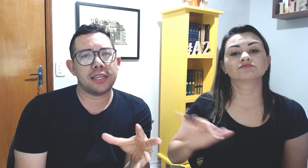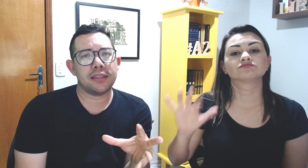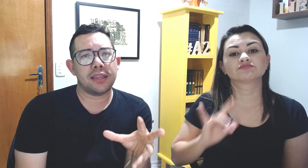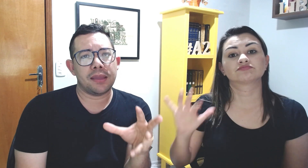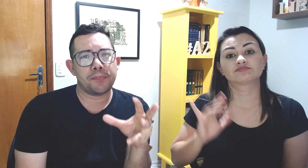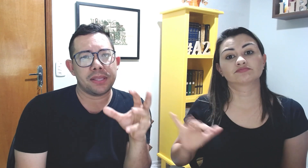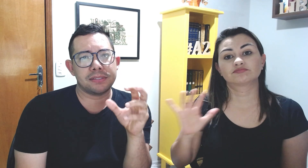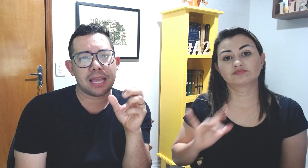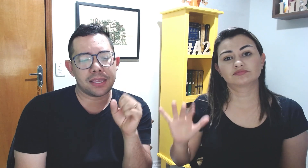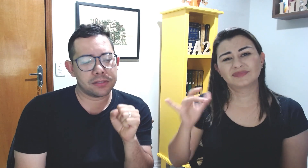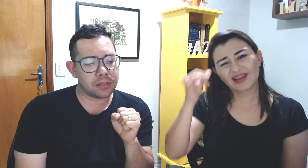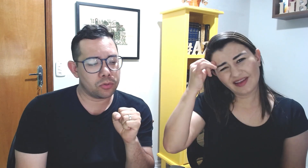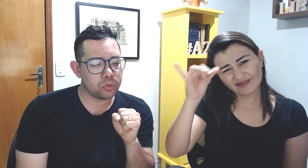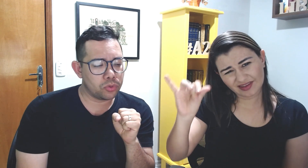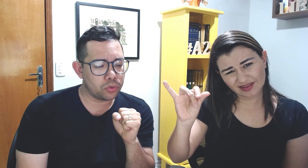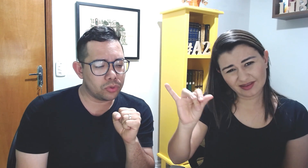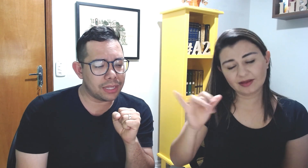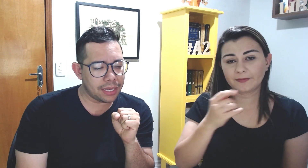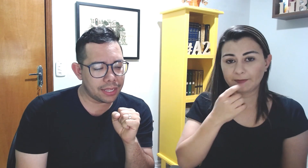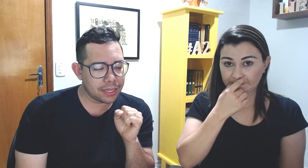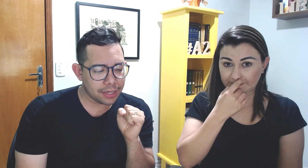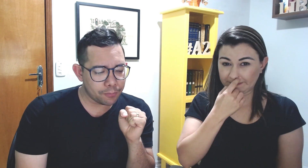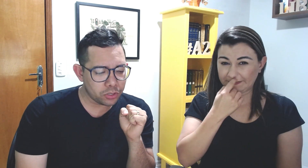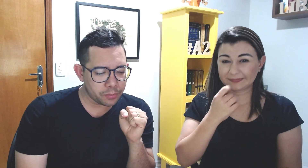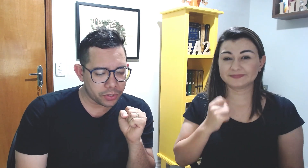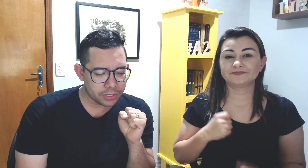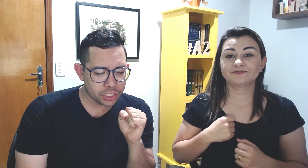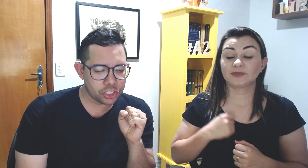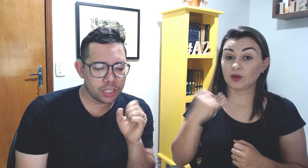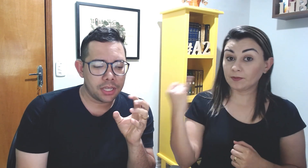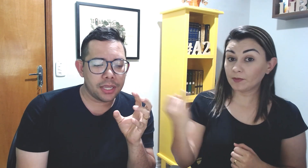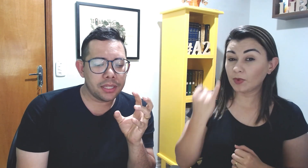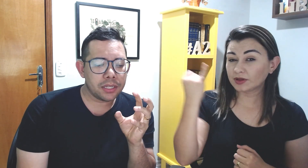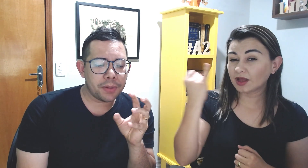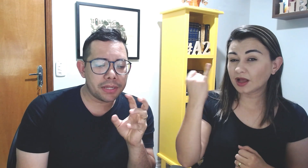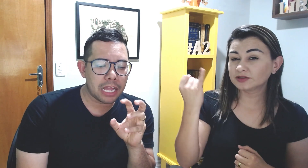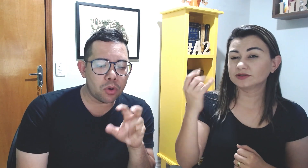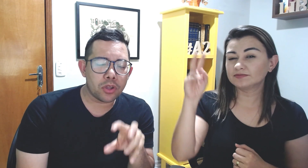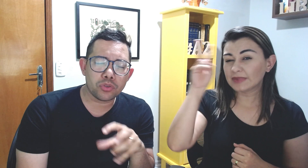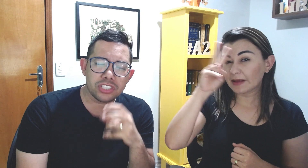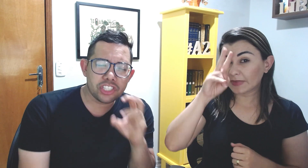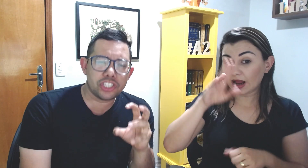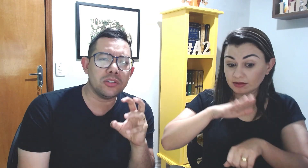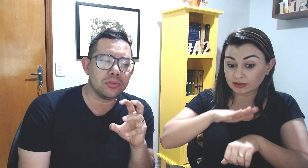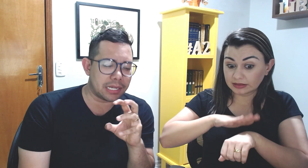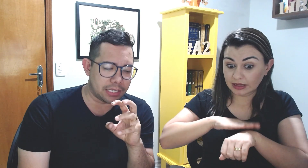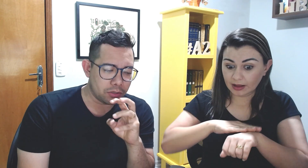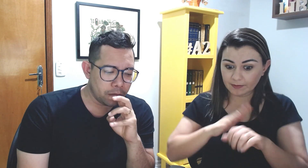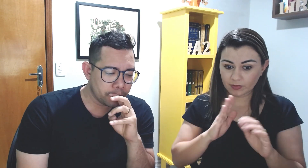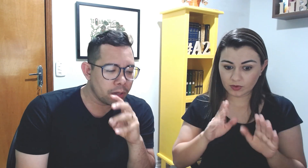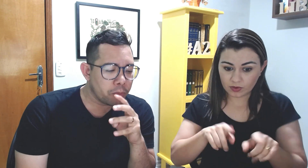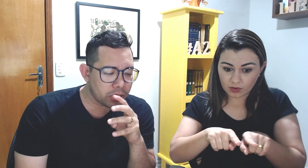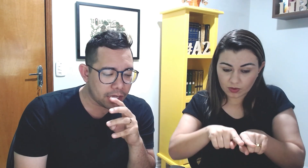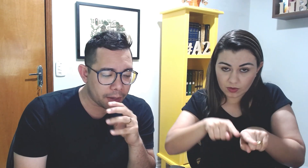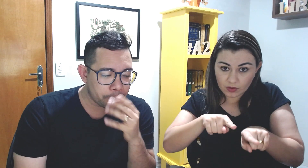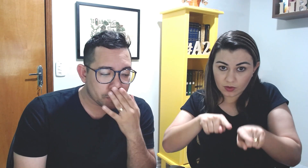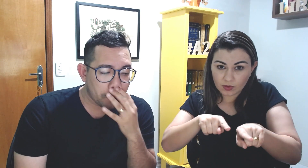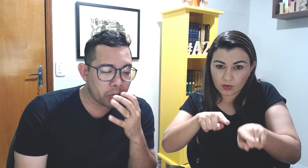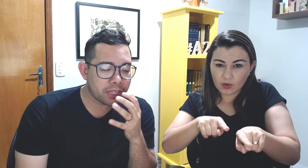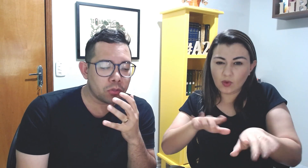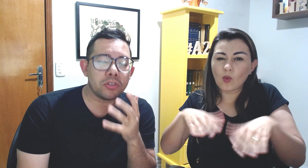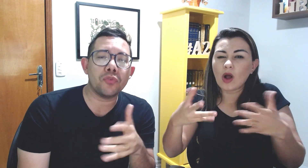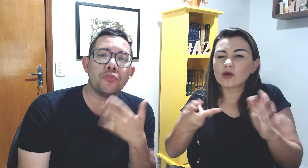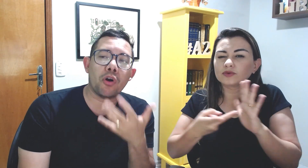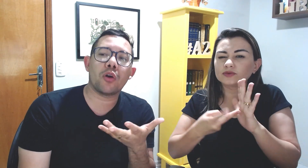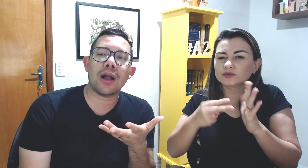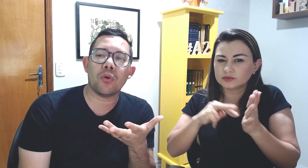importante pensar a questão do delay, é muito importante. Interpretar qual que é o sentido daquilo. Por quê?